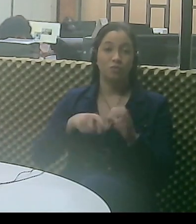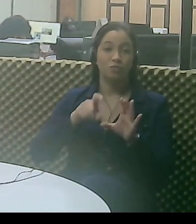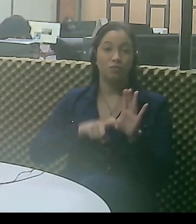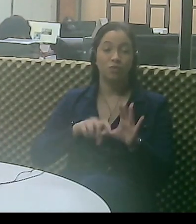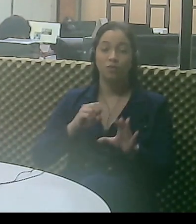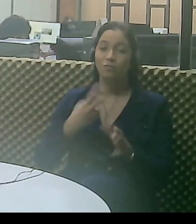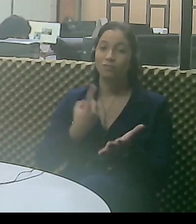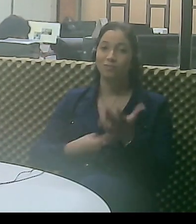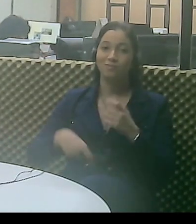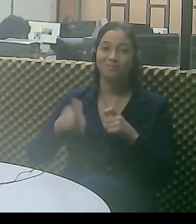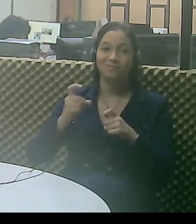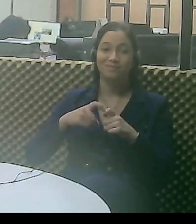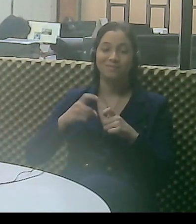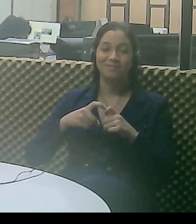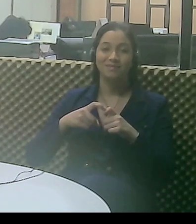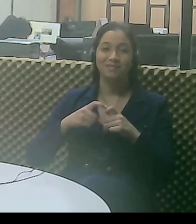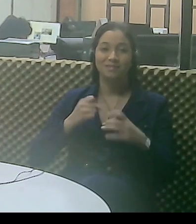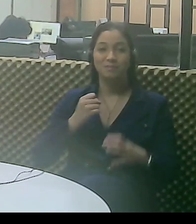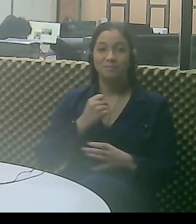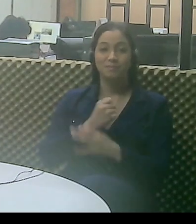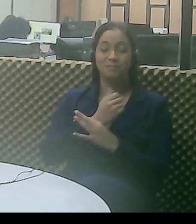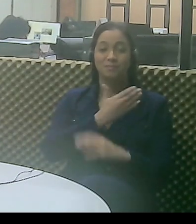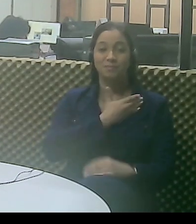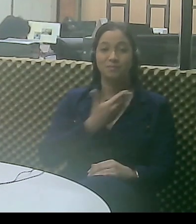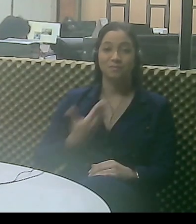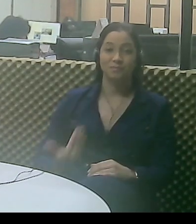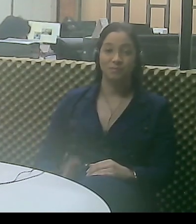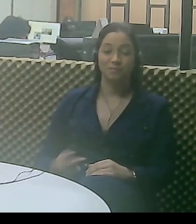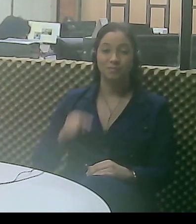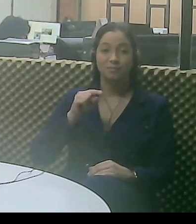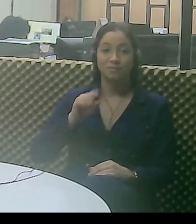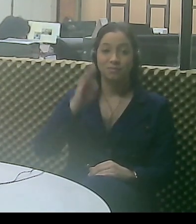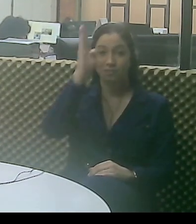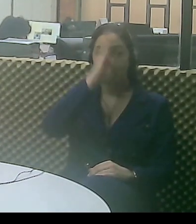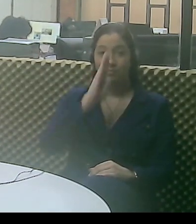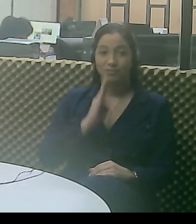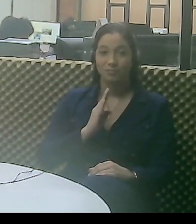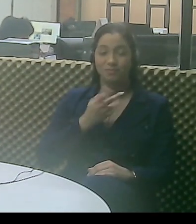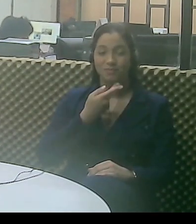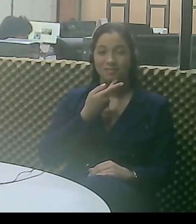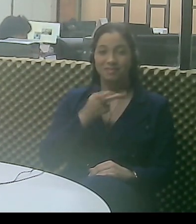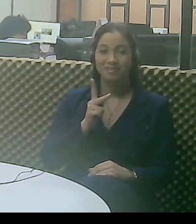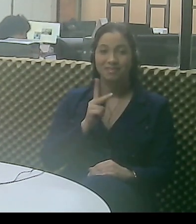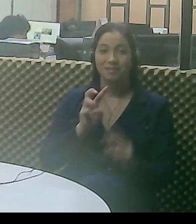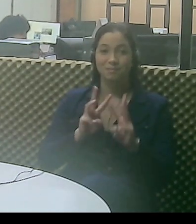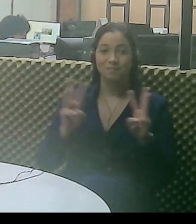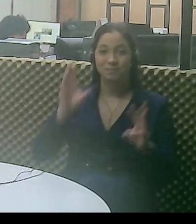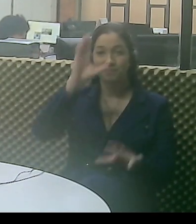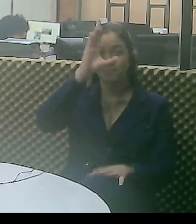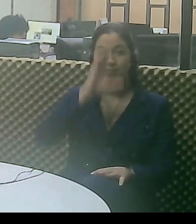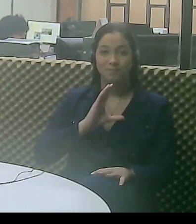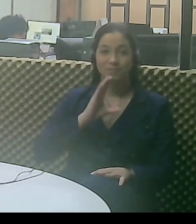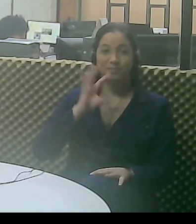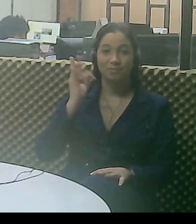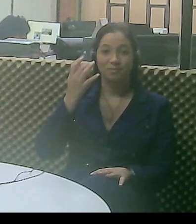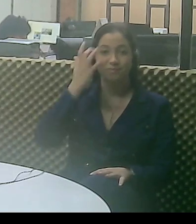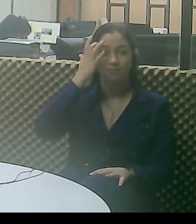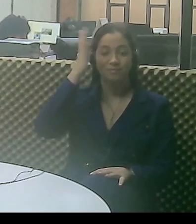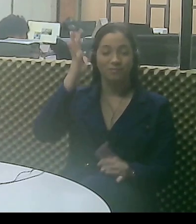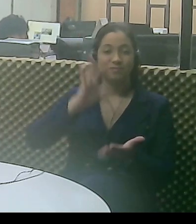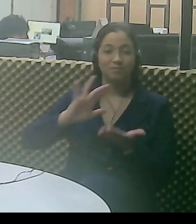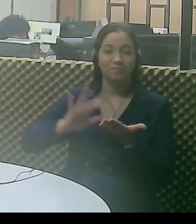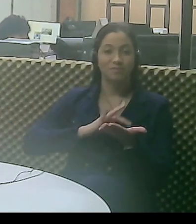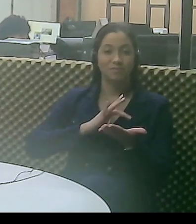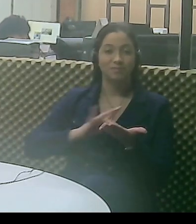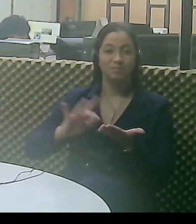débitos ou marca uma consulta. E tem segurança do acesso gov.br. Entra lá. Portal Cidadão. Tudo